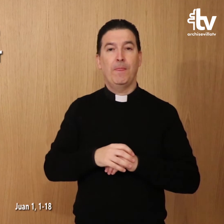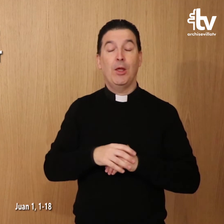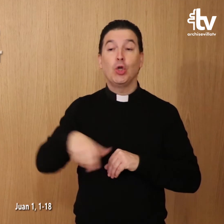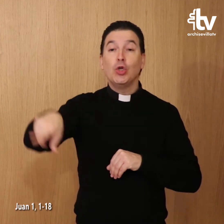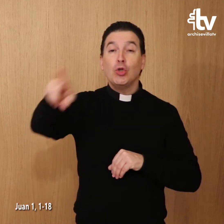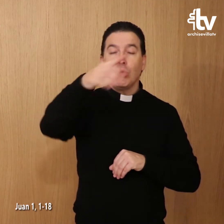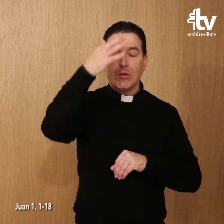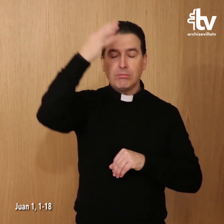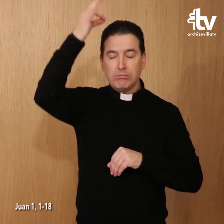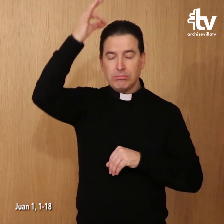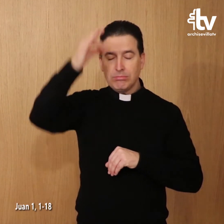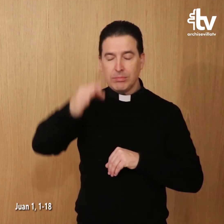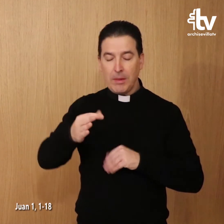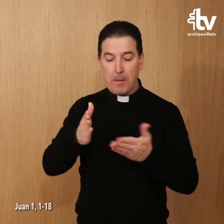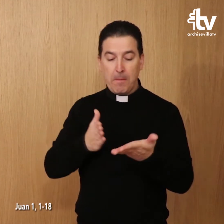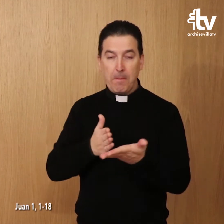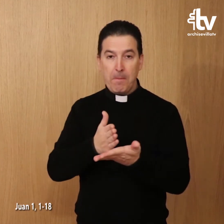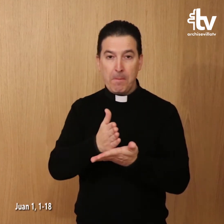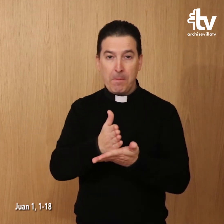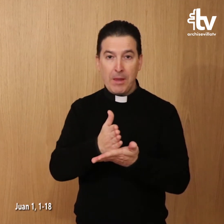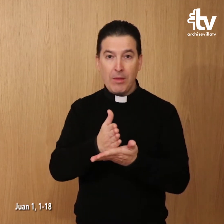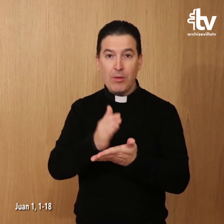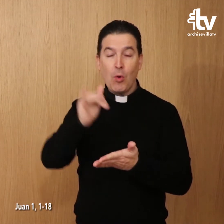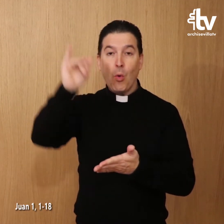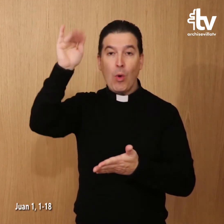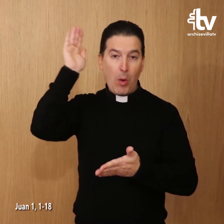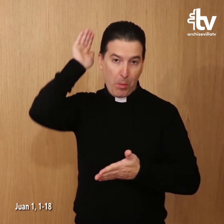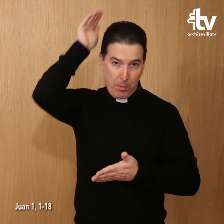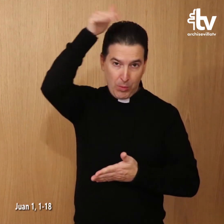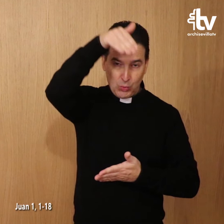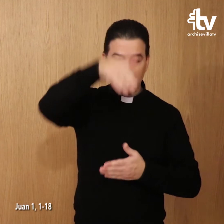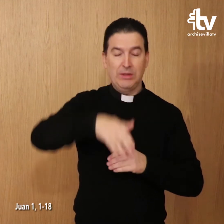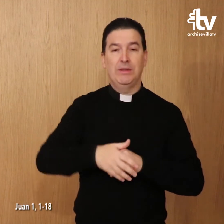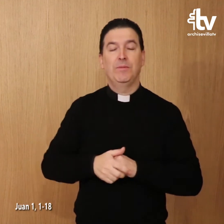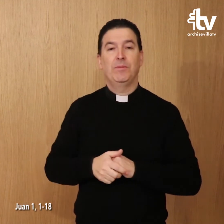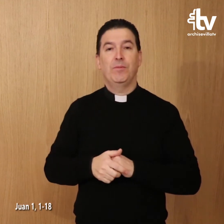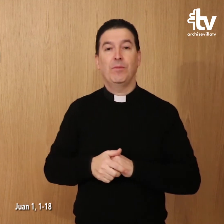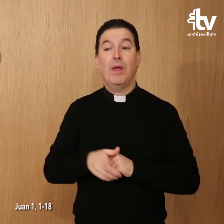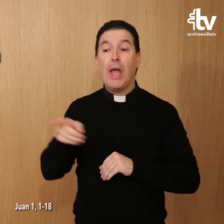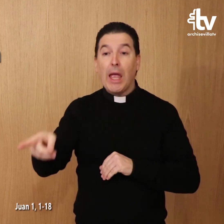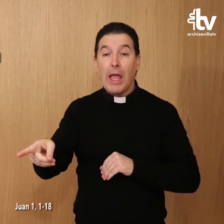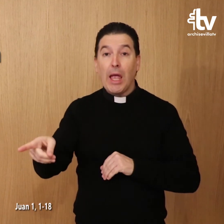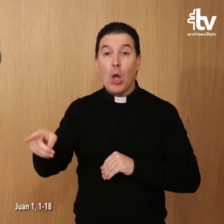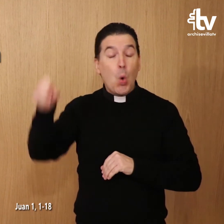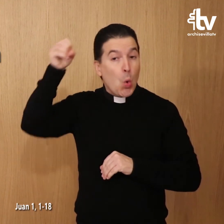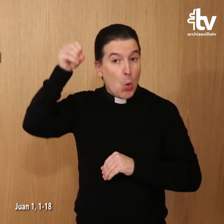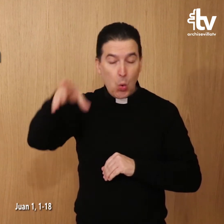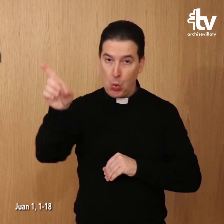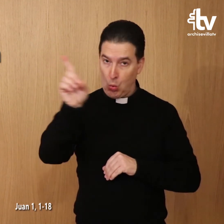luz, para que todos creyeran por medio de Él. No era Él la